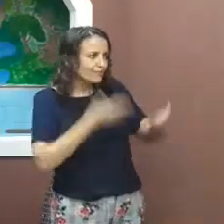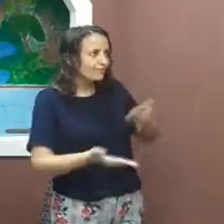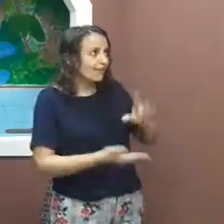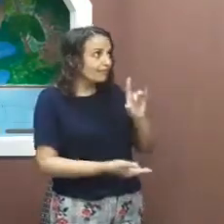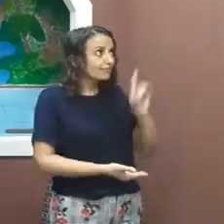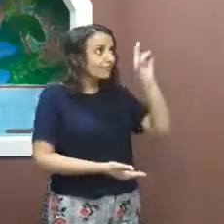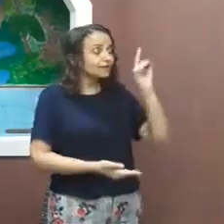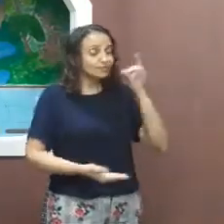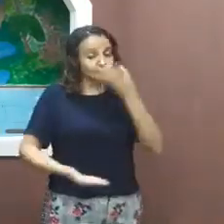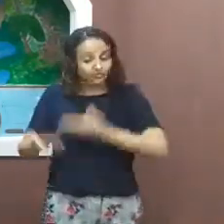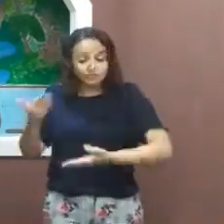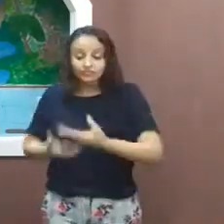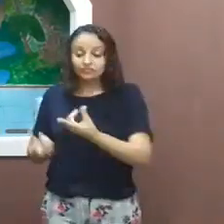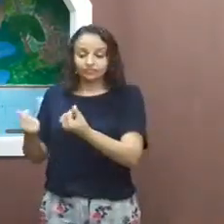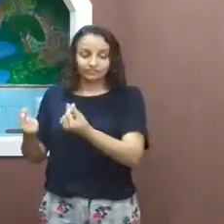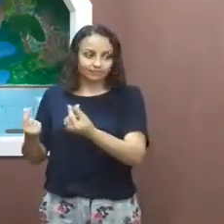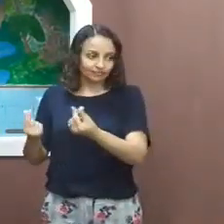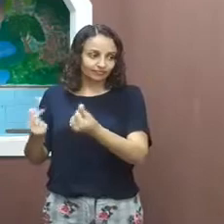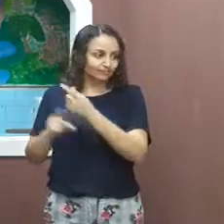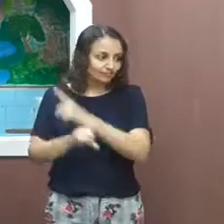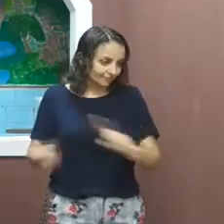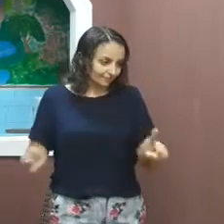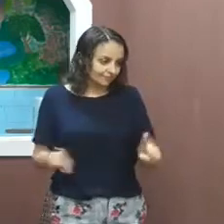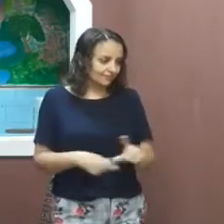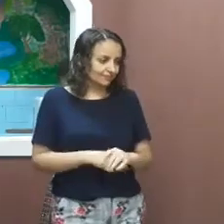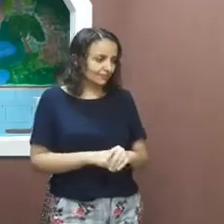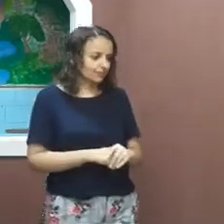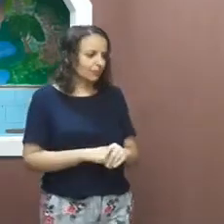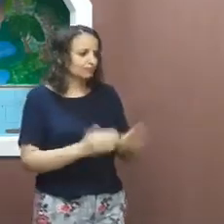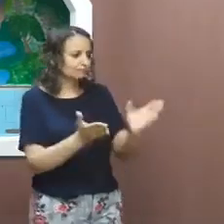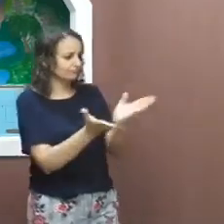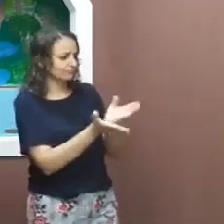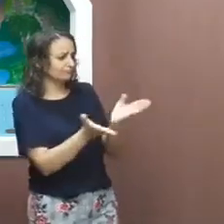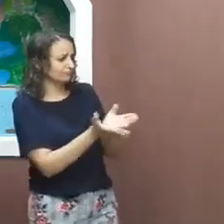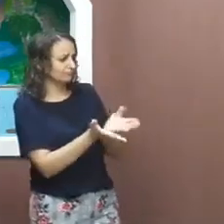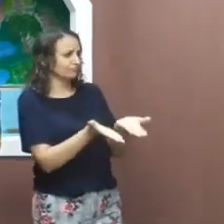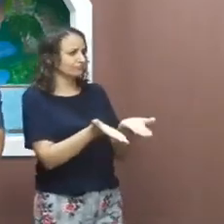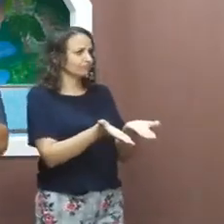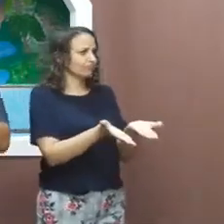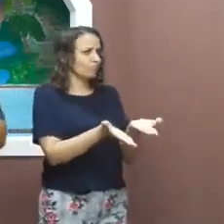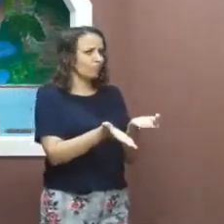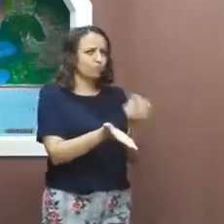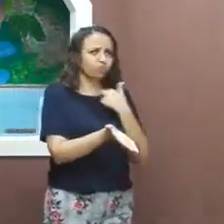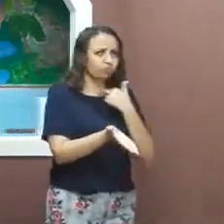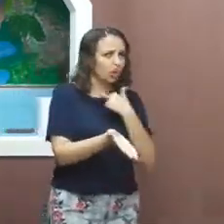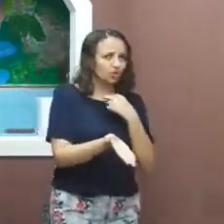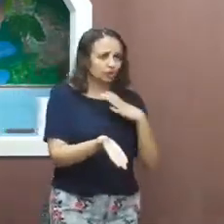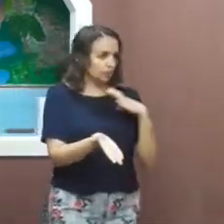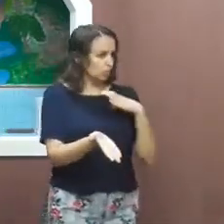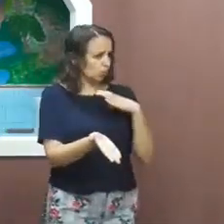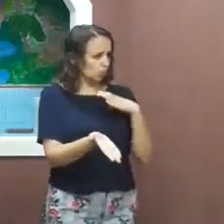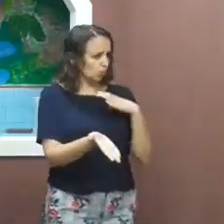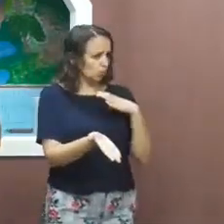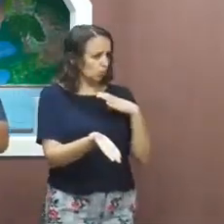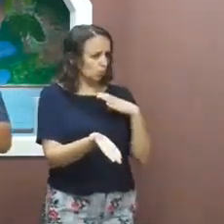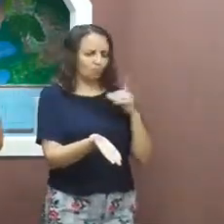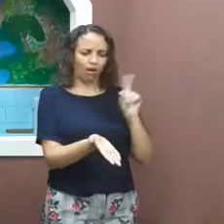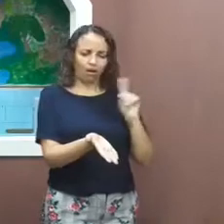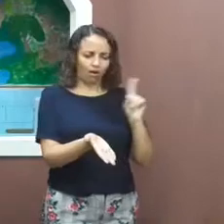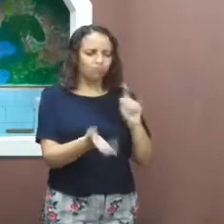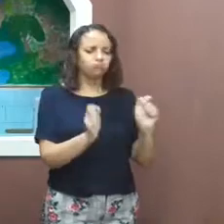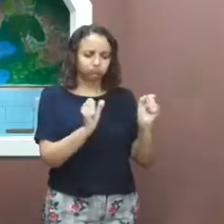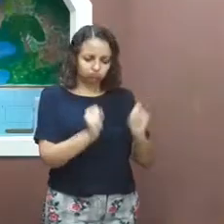pensa aqui que Deus está falando assim, olha, o cristão não pode ser rico. É isso que está escrito.